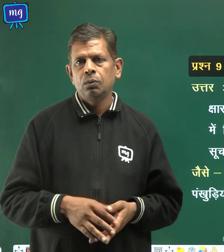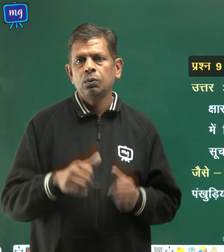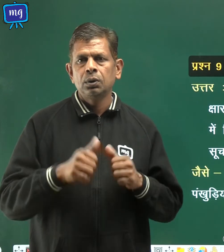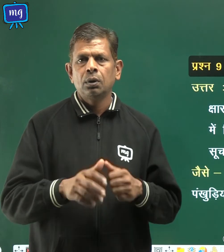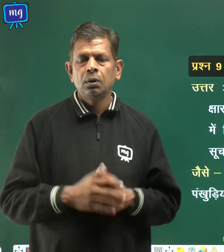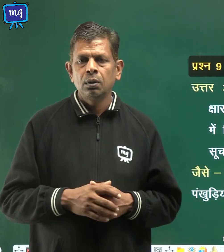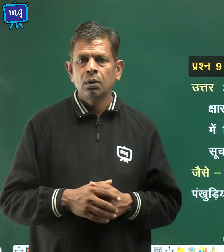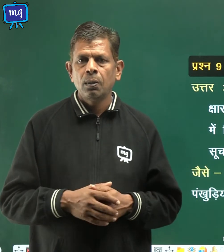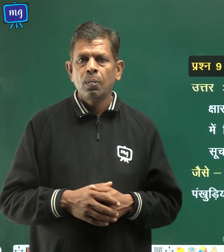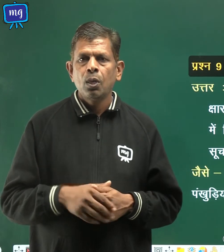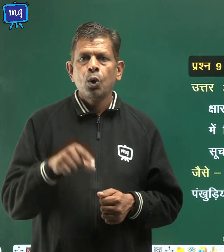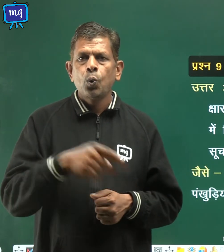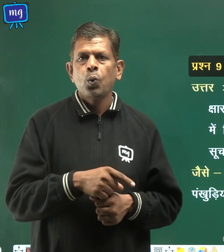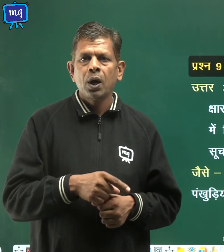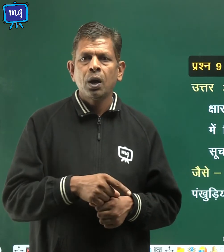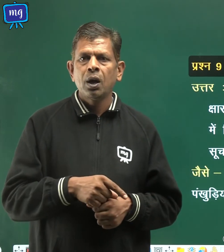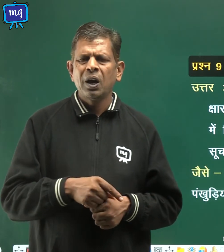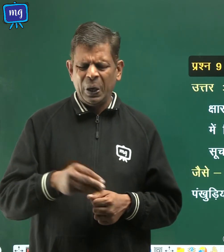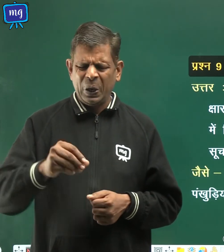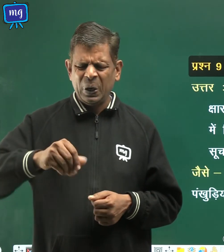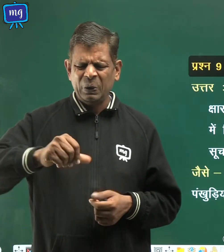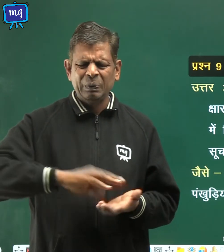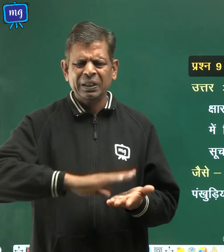उत्तर, वे पदार्थ